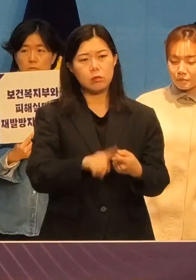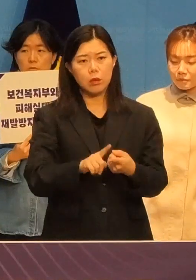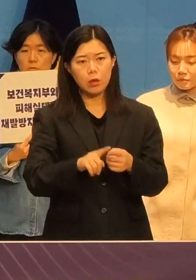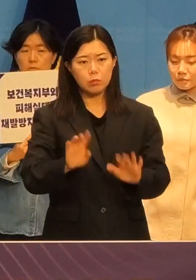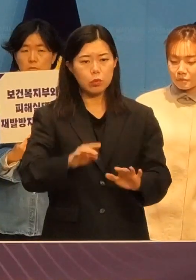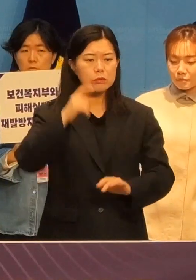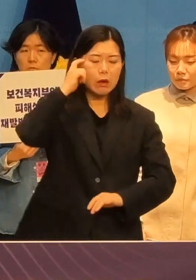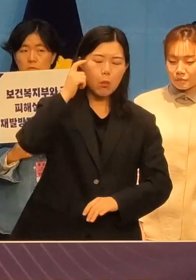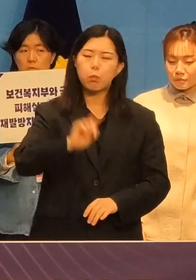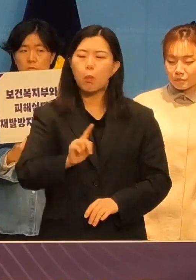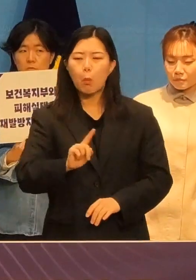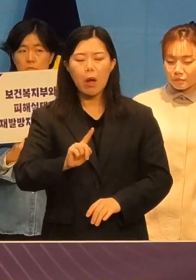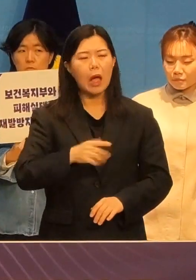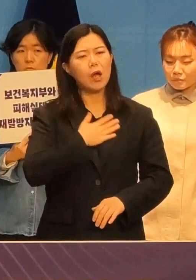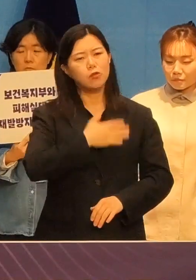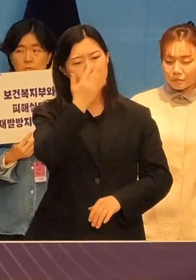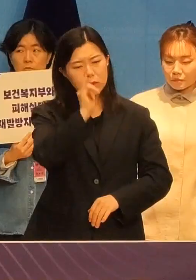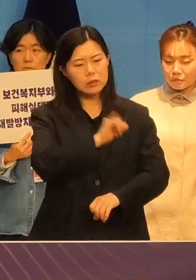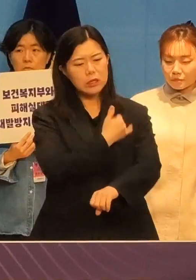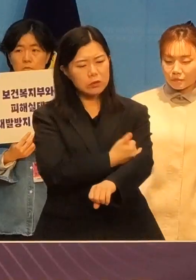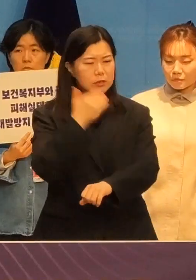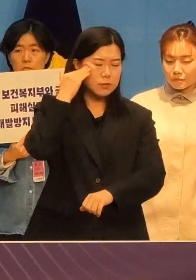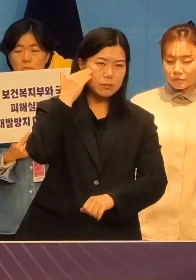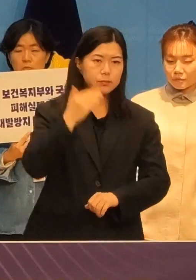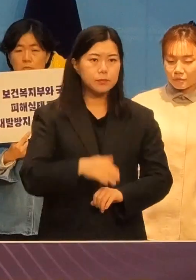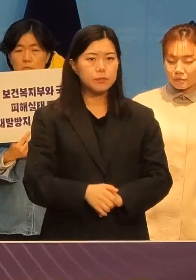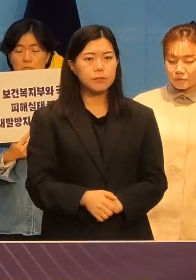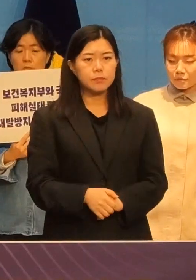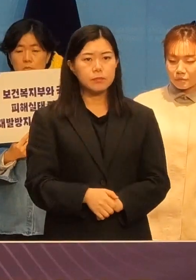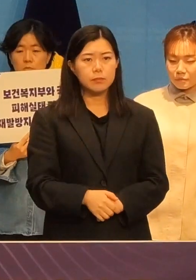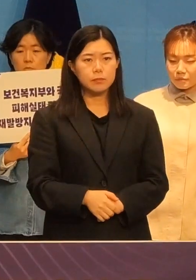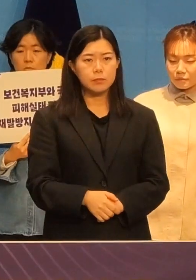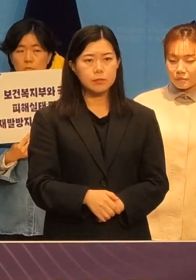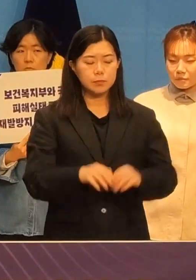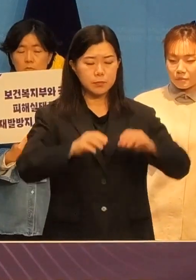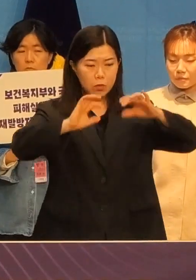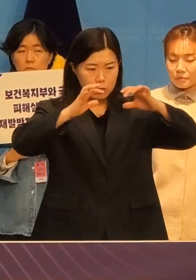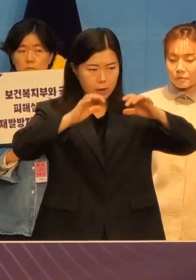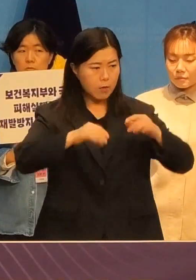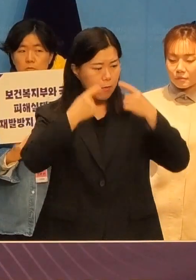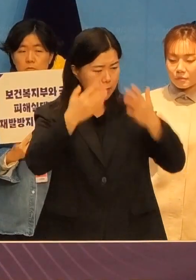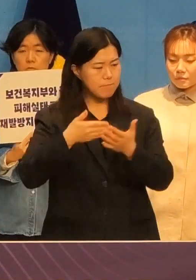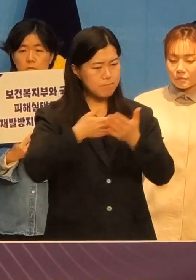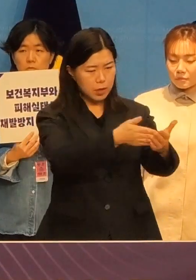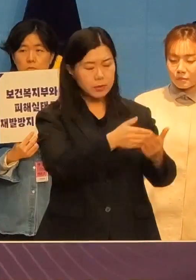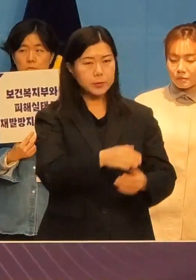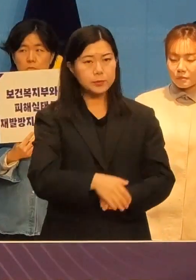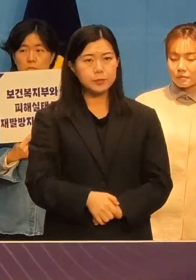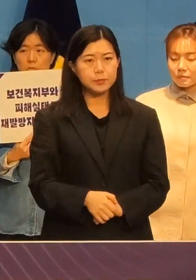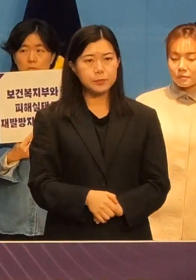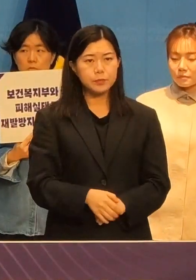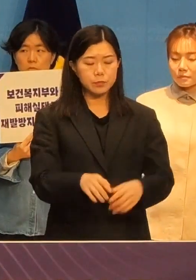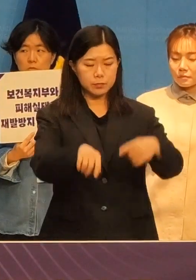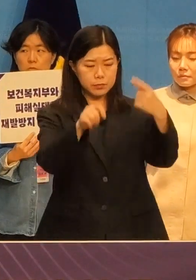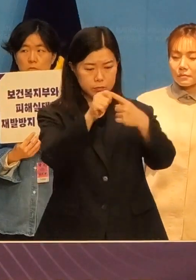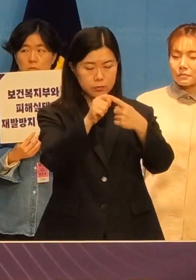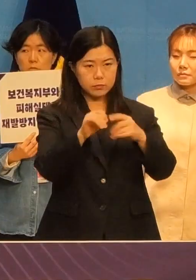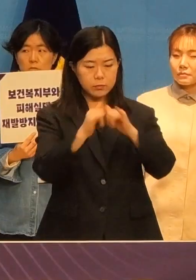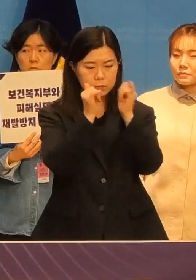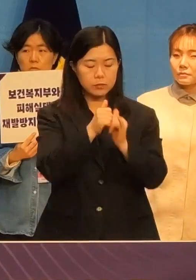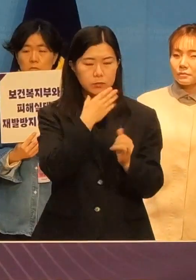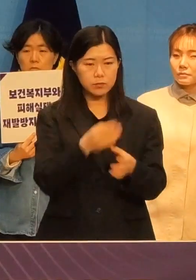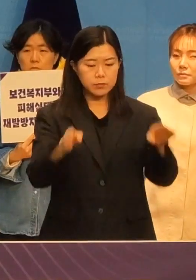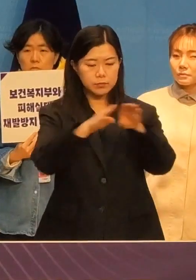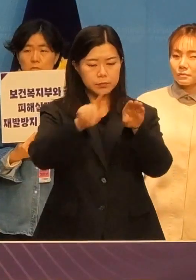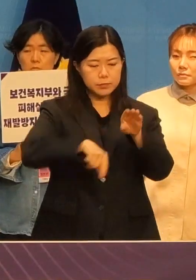인권 침해이자 구조적 범죄입니다. 우리는 오늘 국가에 분명히 요구합니다. 첫째, 사회복지시설